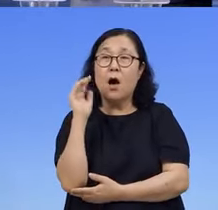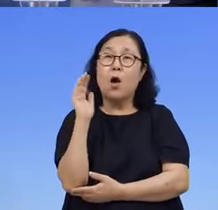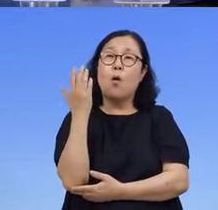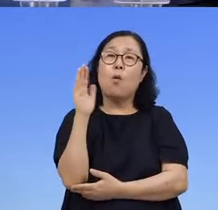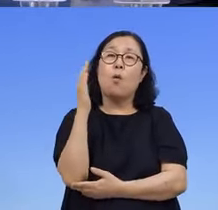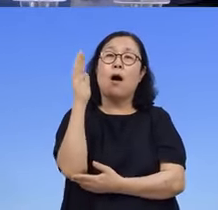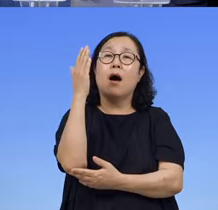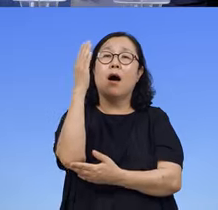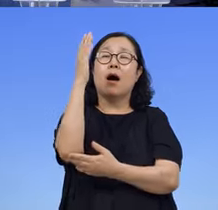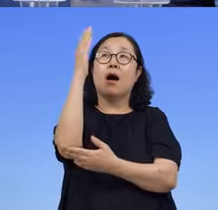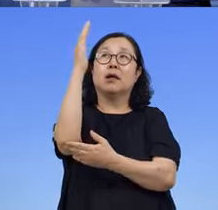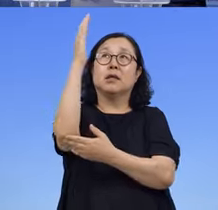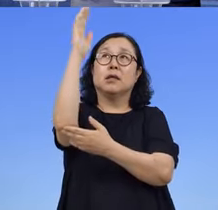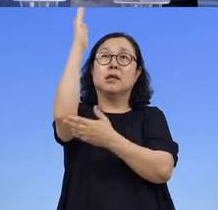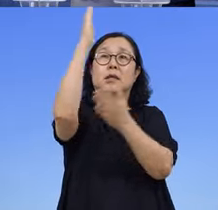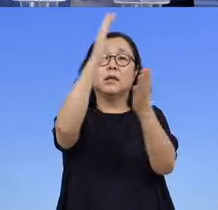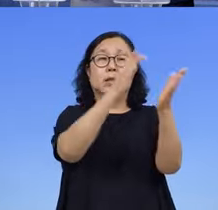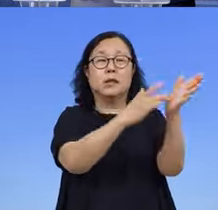영광을